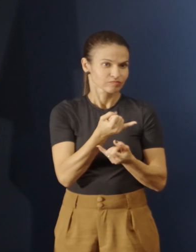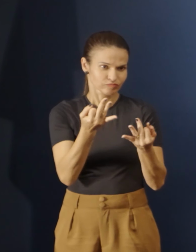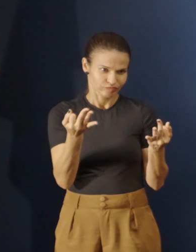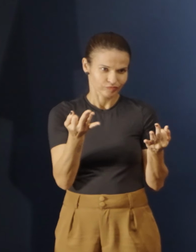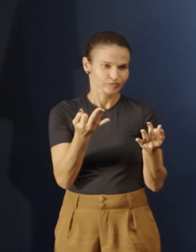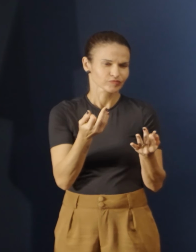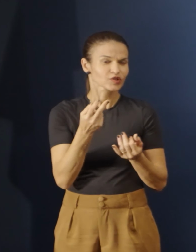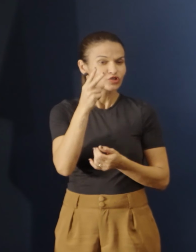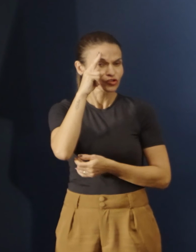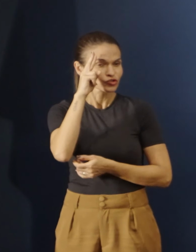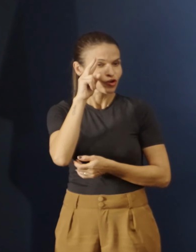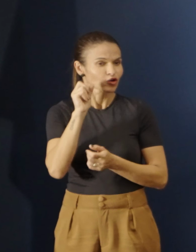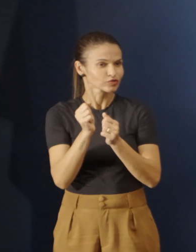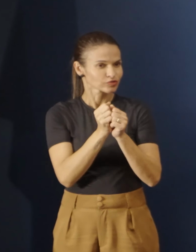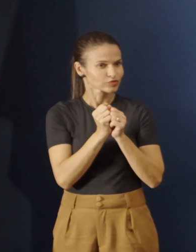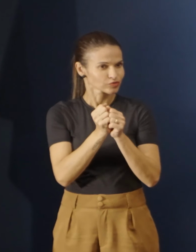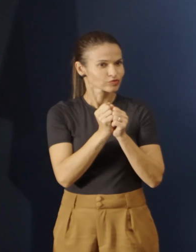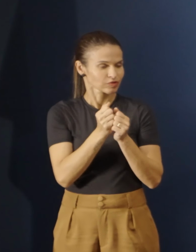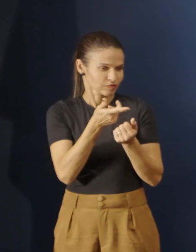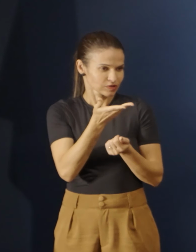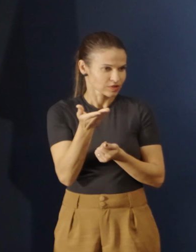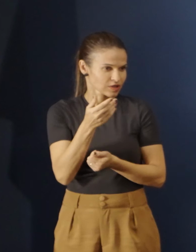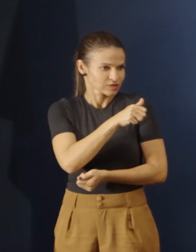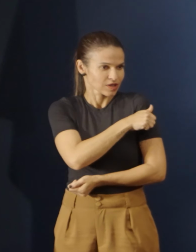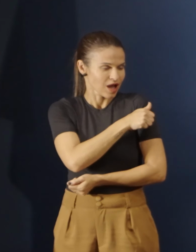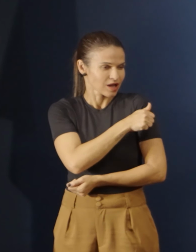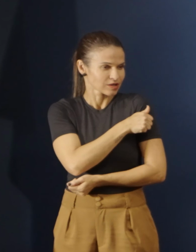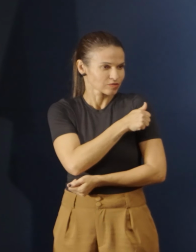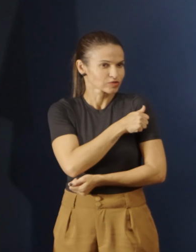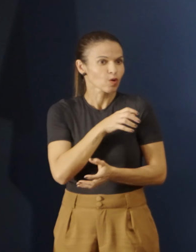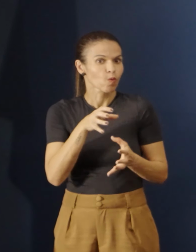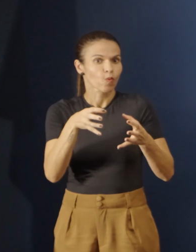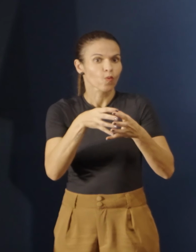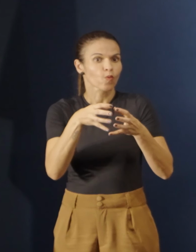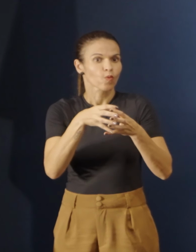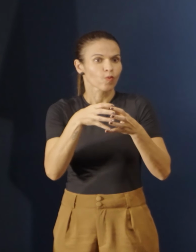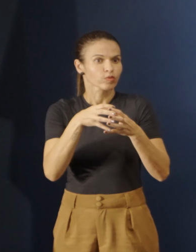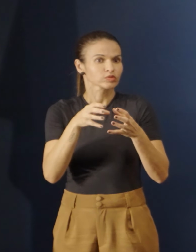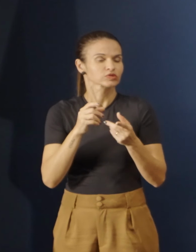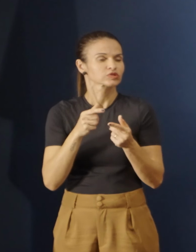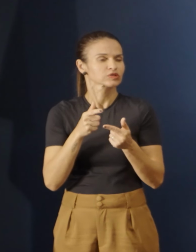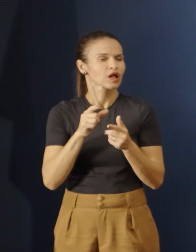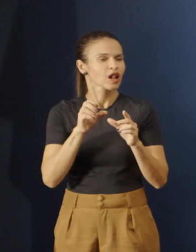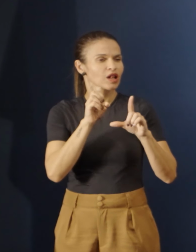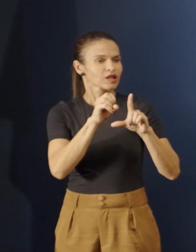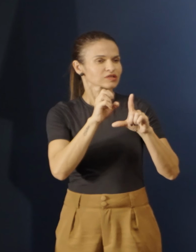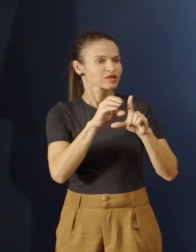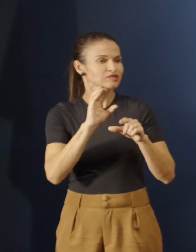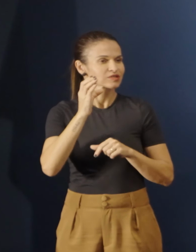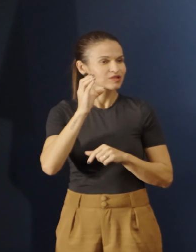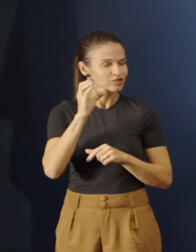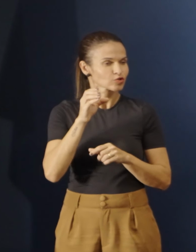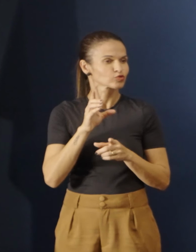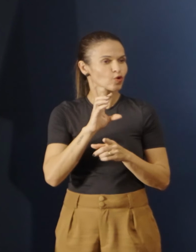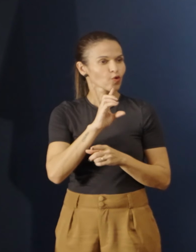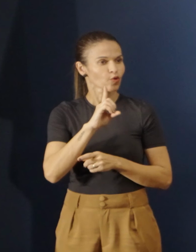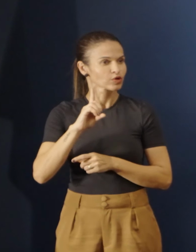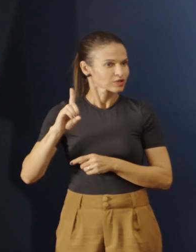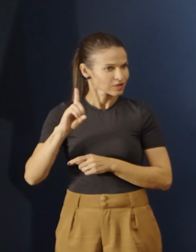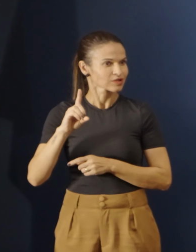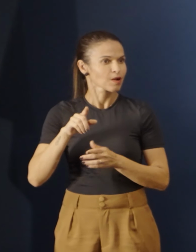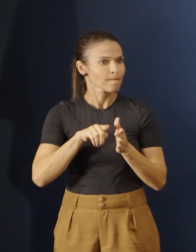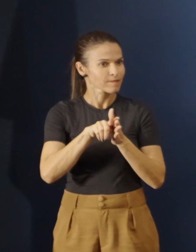tem muita história de vocês enquanto alunos, né? Estou aqui com um grupo imenso de iniciação científica que eu estou coordenando aqui,